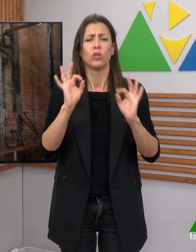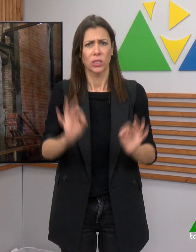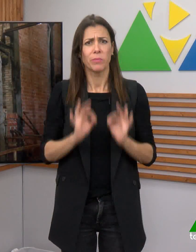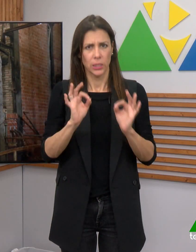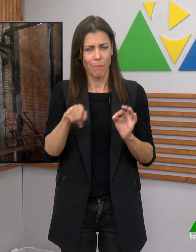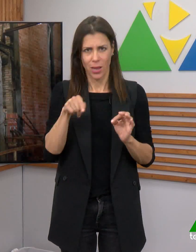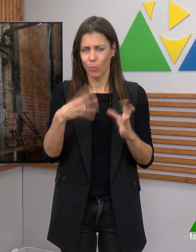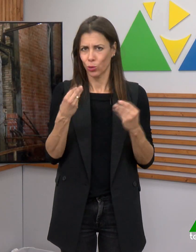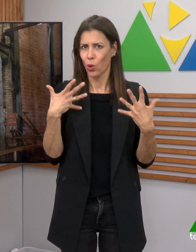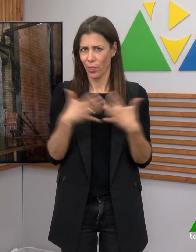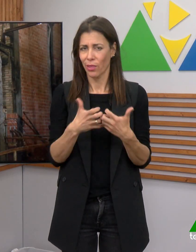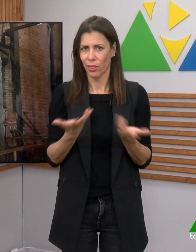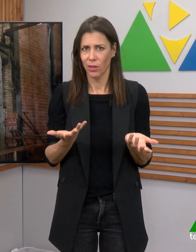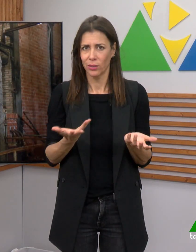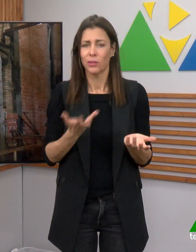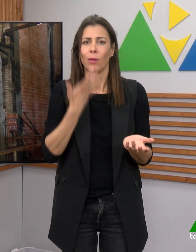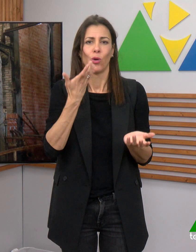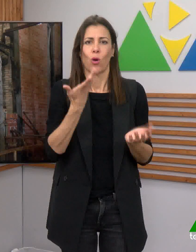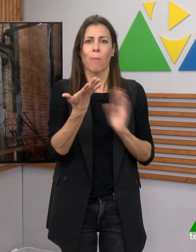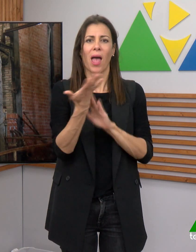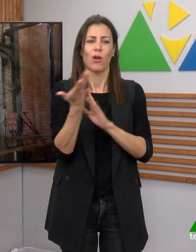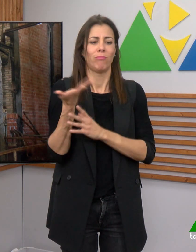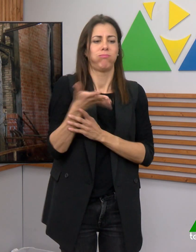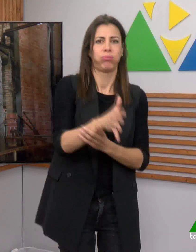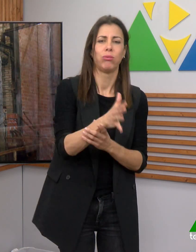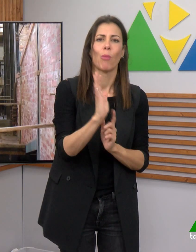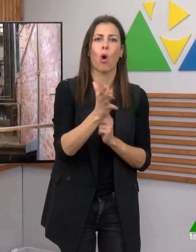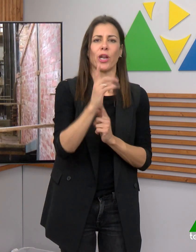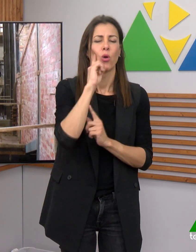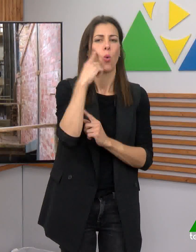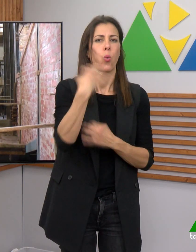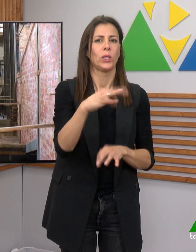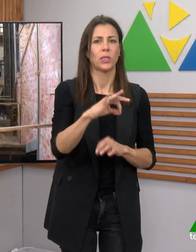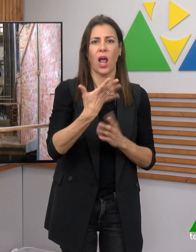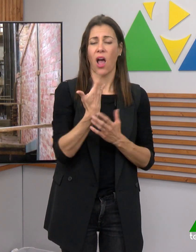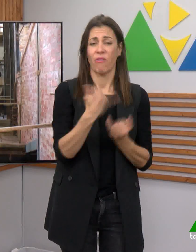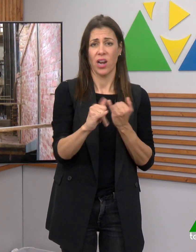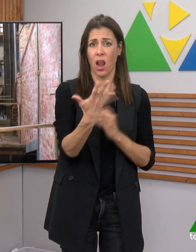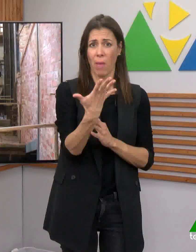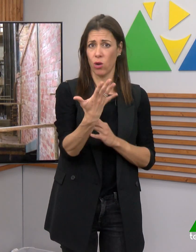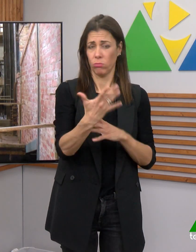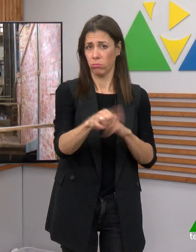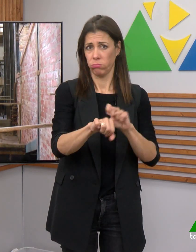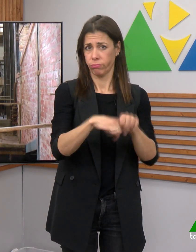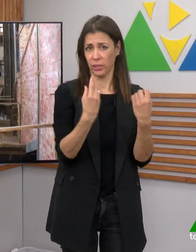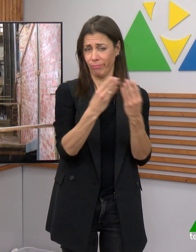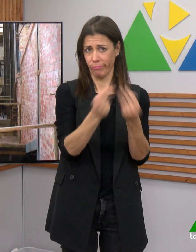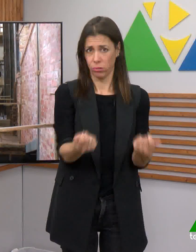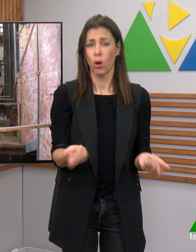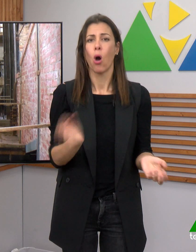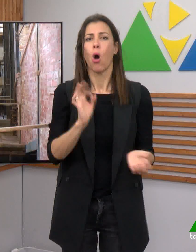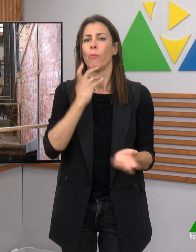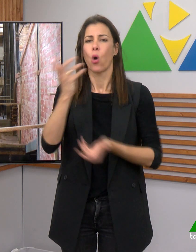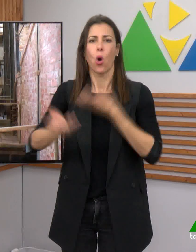habido accidentes, desde el que ha metido la mano en un molino sin darse cuenta y la ha destrozado el molino, el que se haya quemado, se han quemado